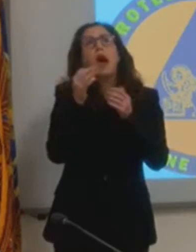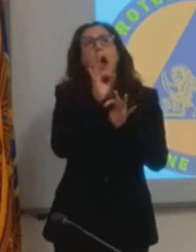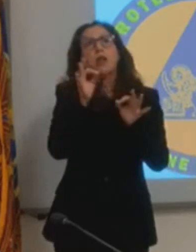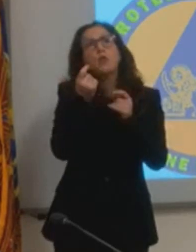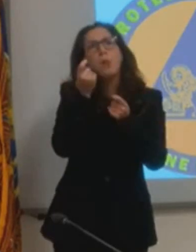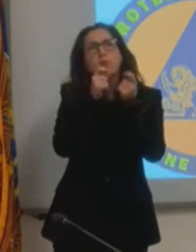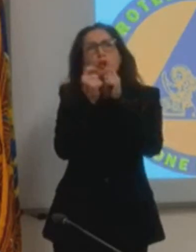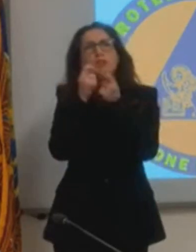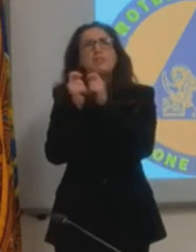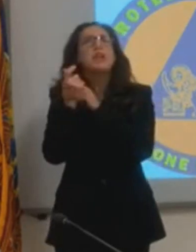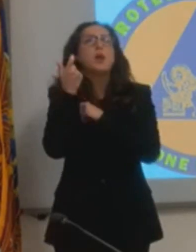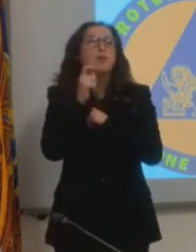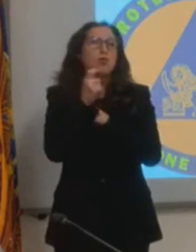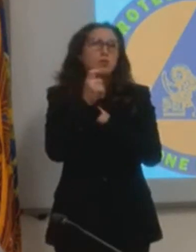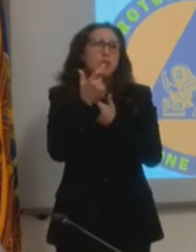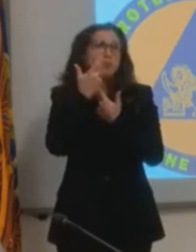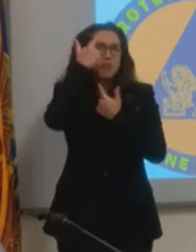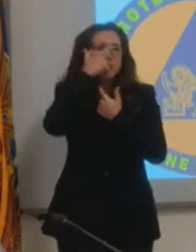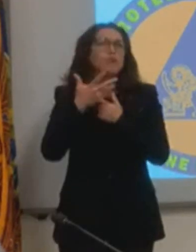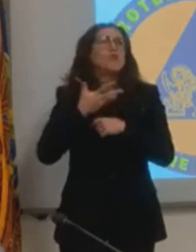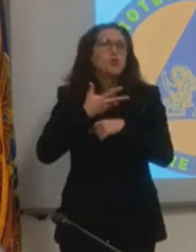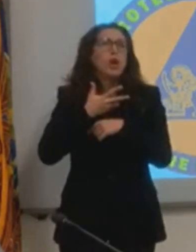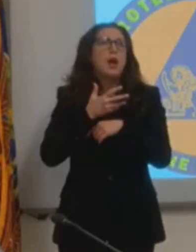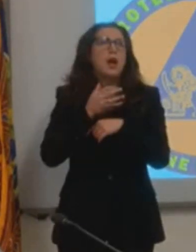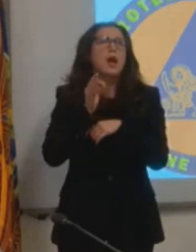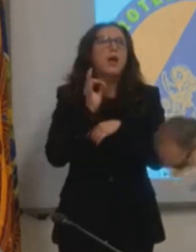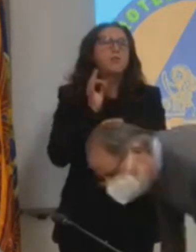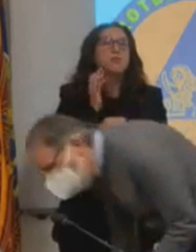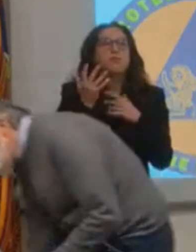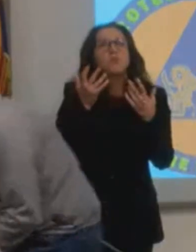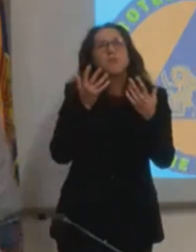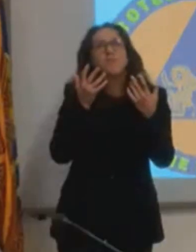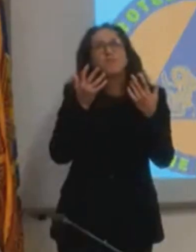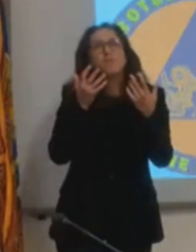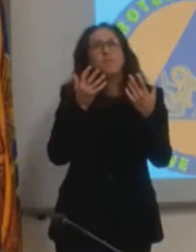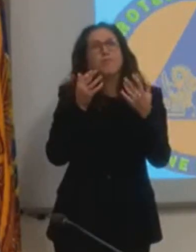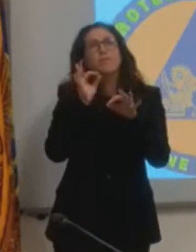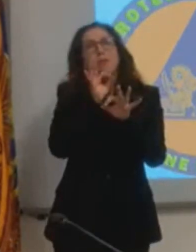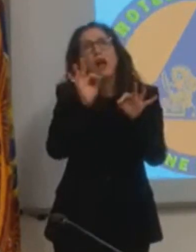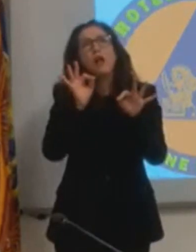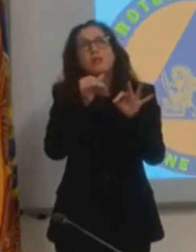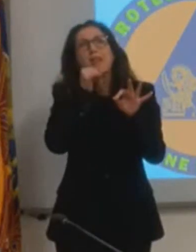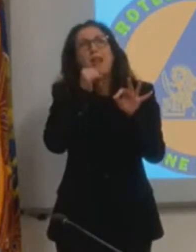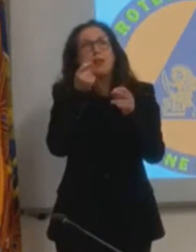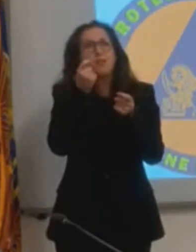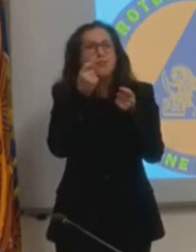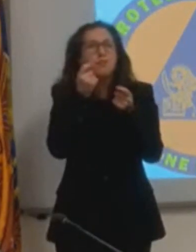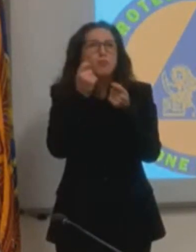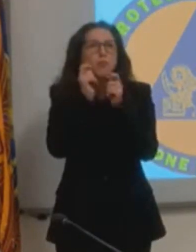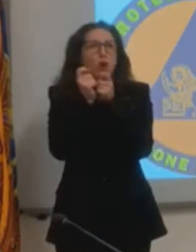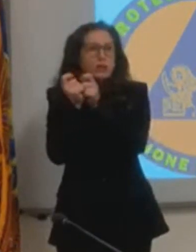prevenzione ha valutato eccetera magari di fare degli aggiustamenti che siano rispettosi chi lavora ma che siano anche rispettosi della salute pubblica